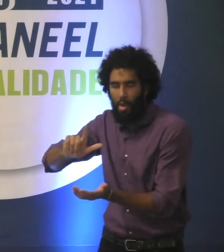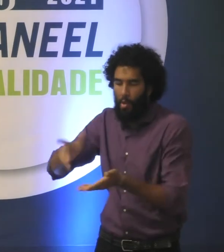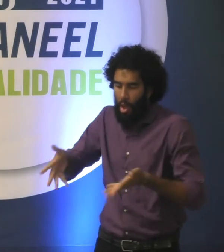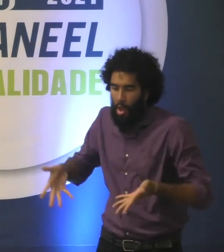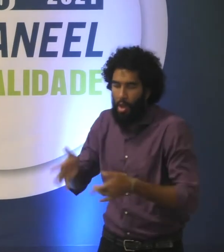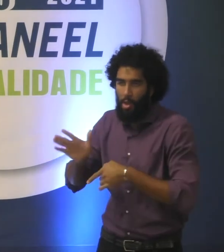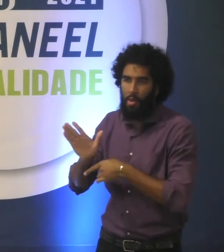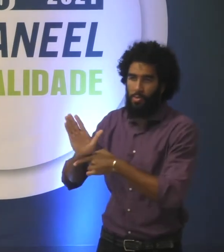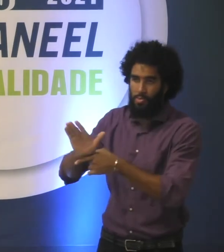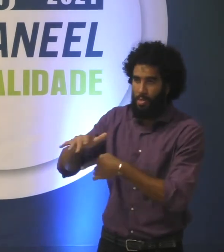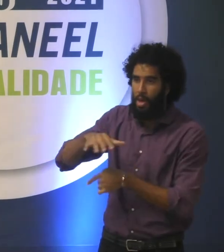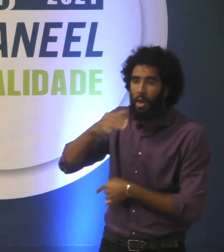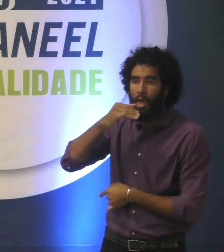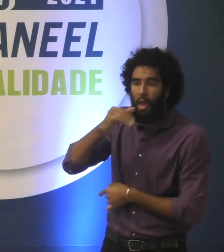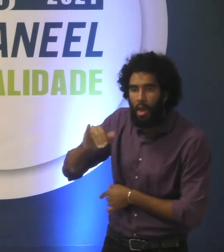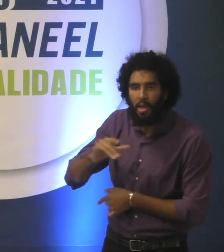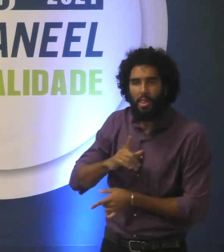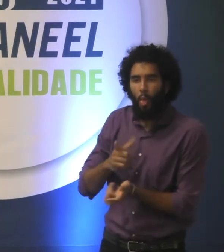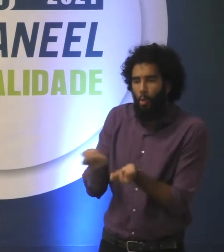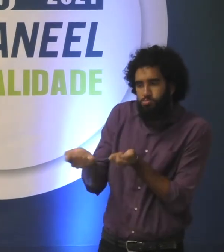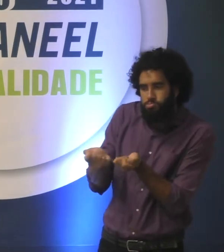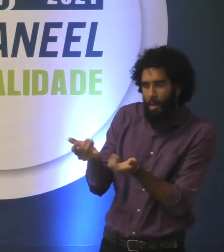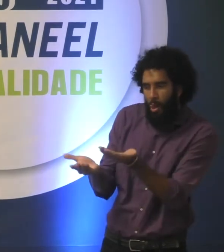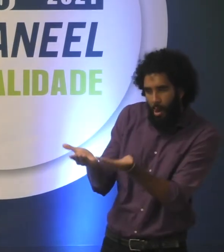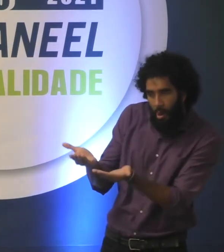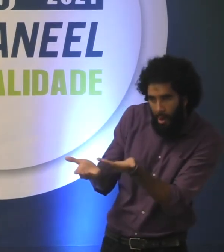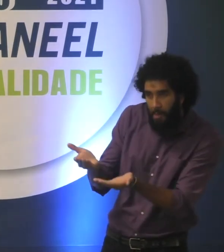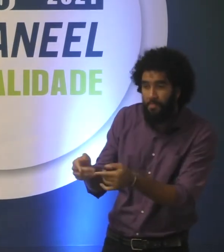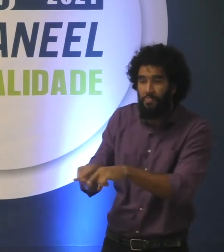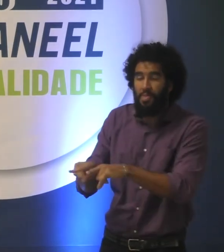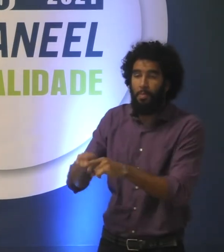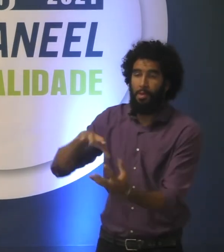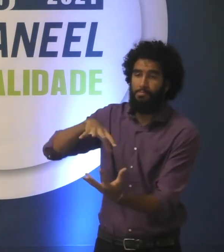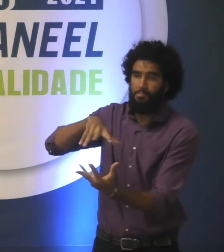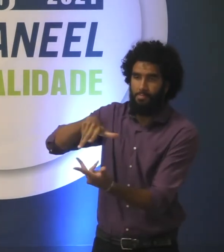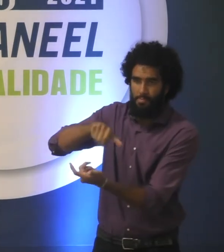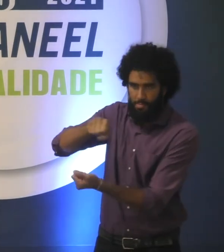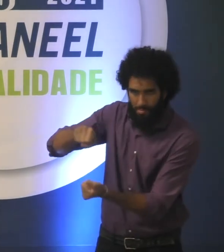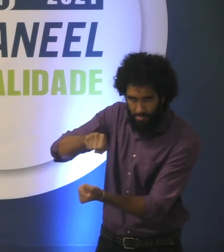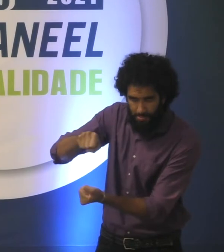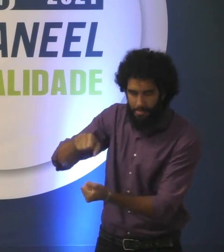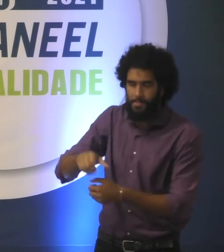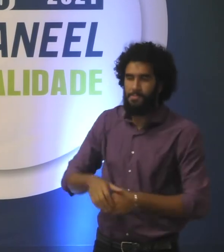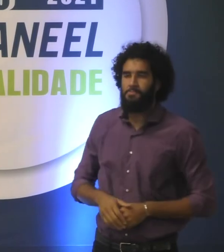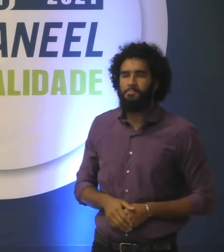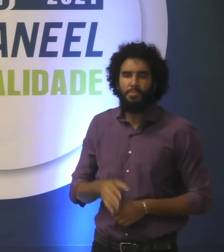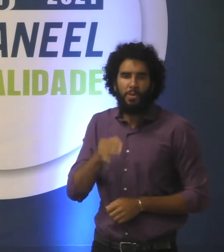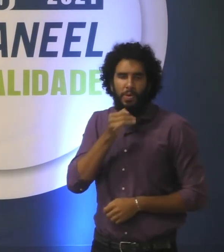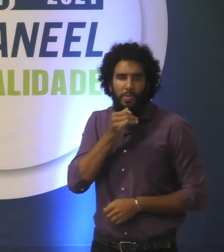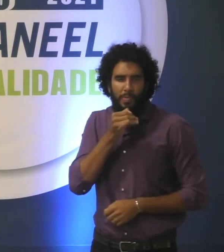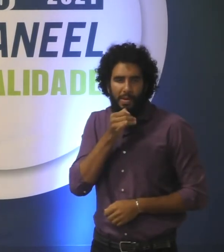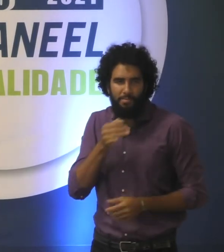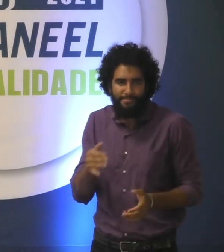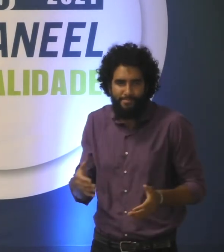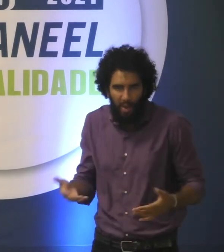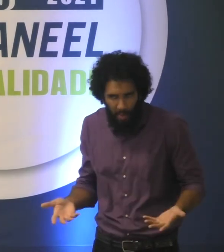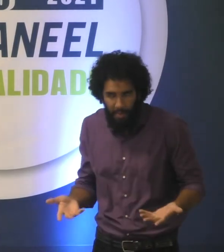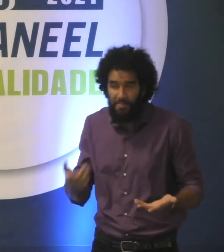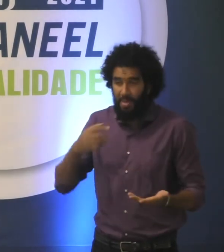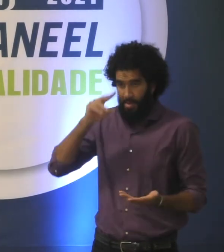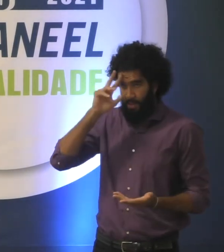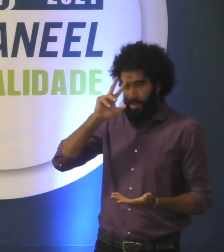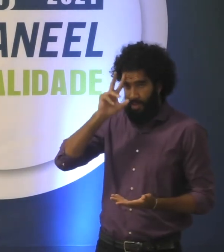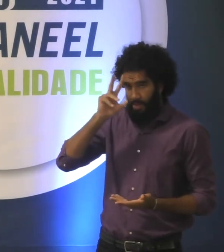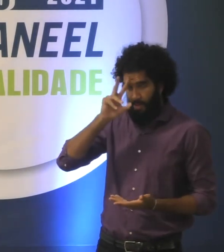desenvolvimento do setor elétrico com equilíbrio e com sustentabilidade. Como exemplo dessas ações, eu cito aqui